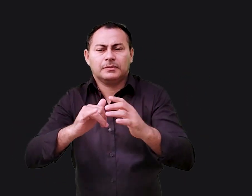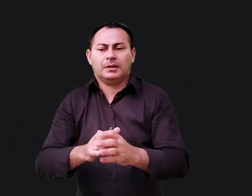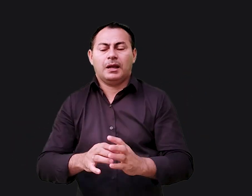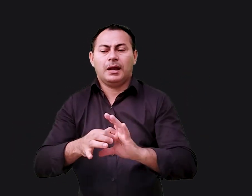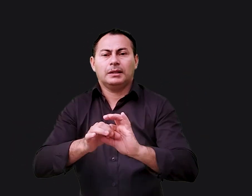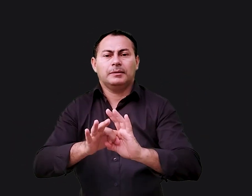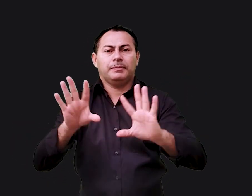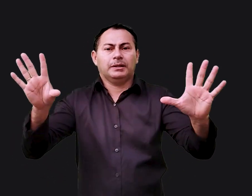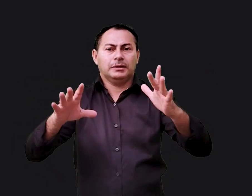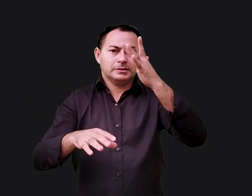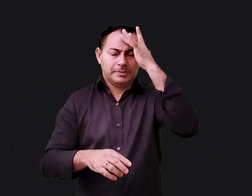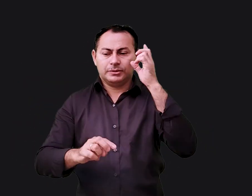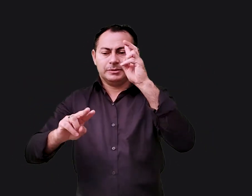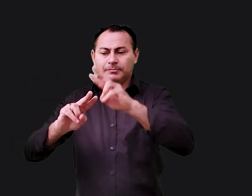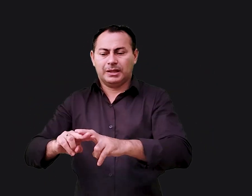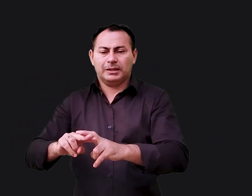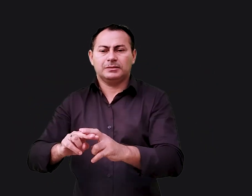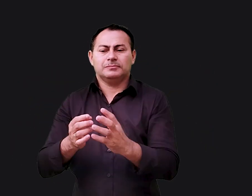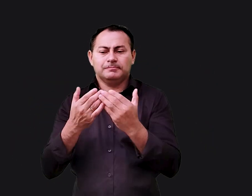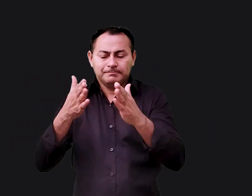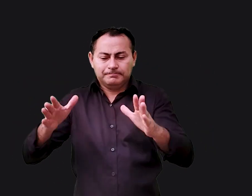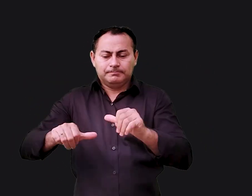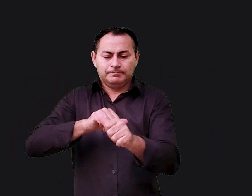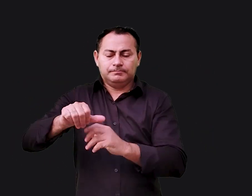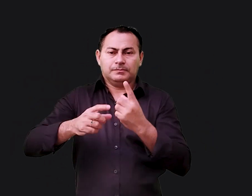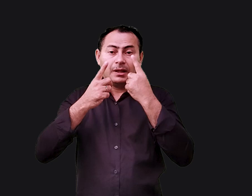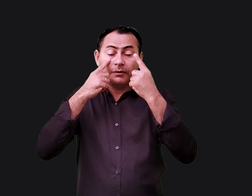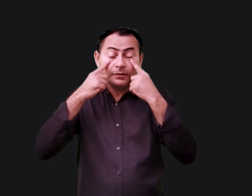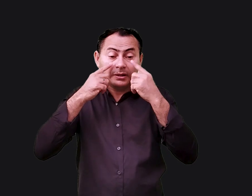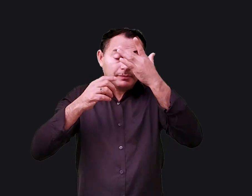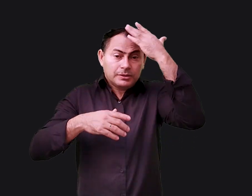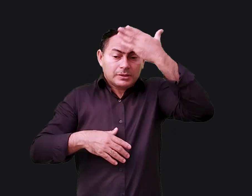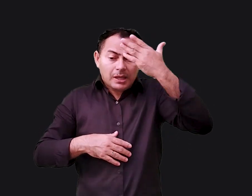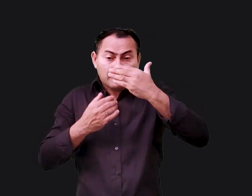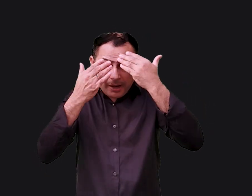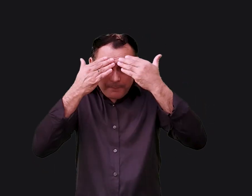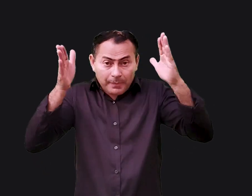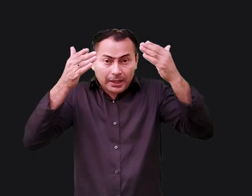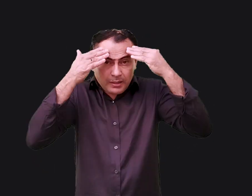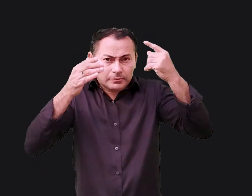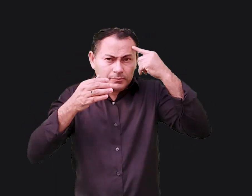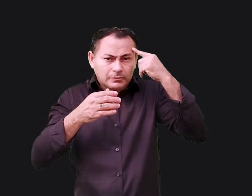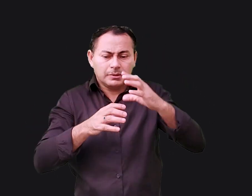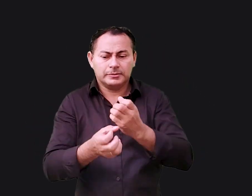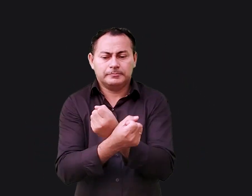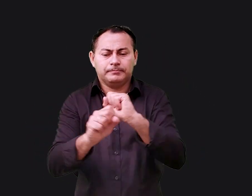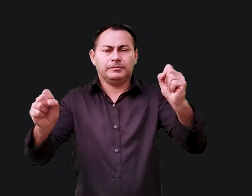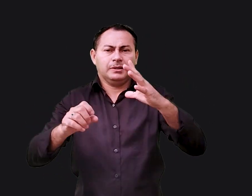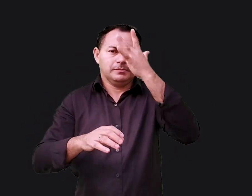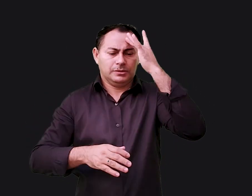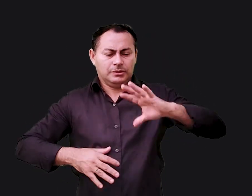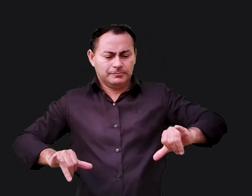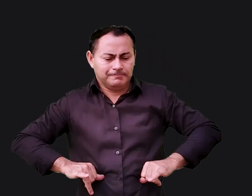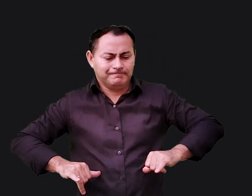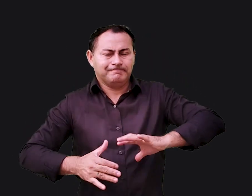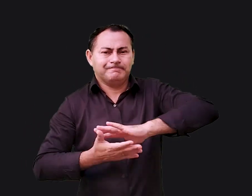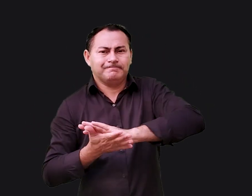proclamar a liberdade aos presos a recuperação da vista aos cegos e para libertar os